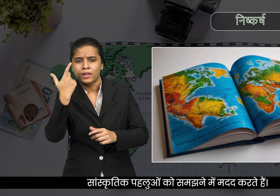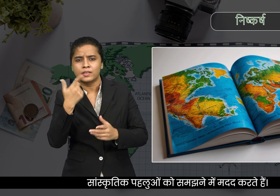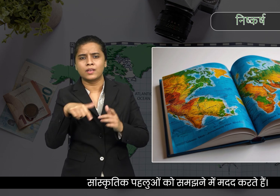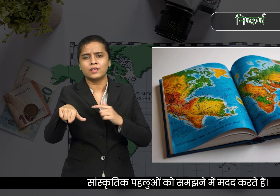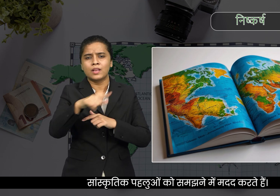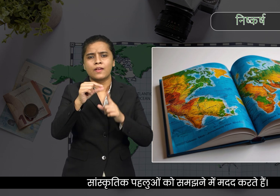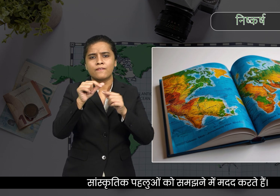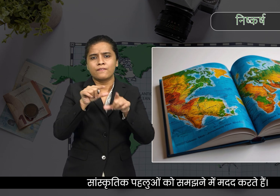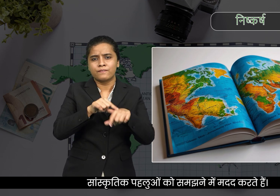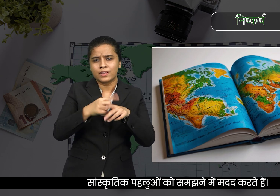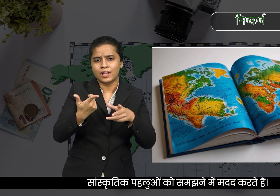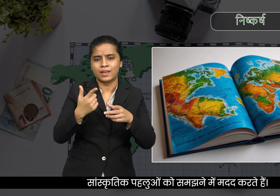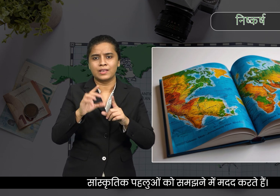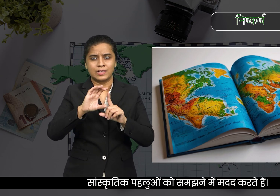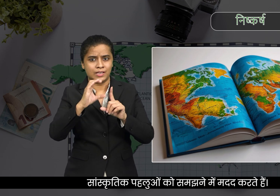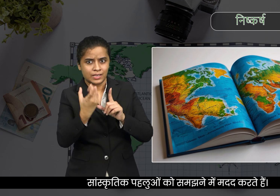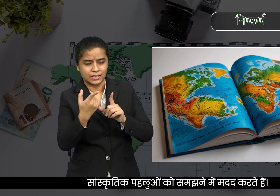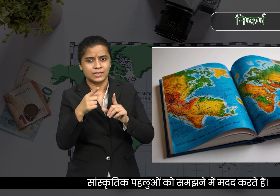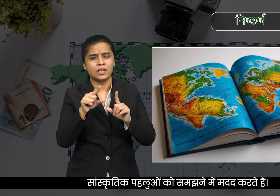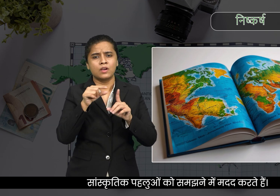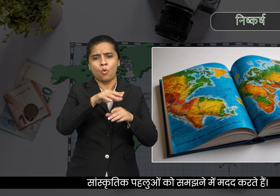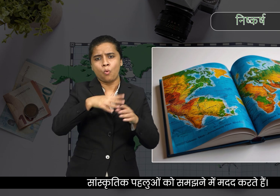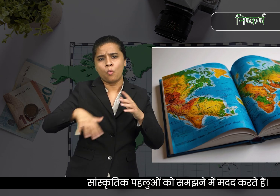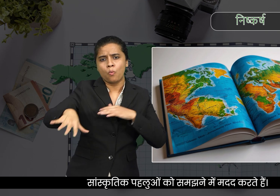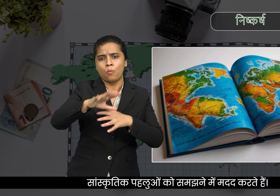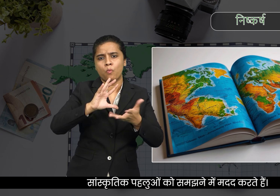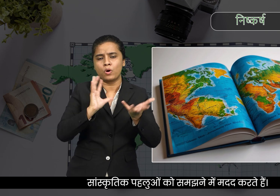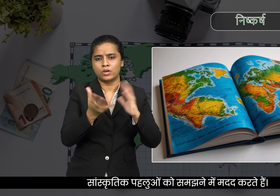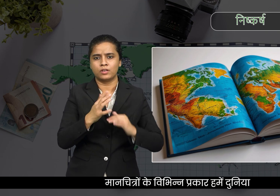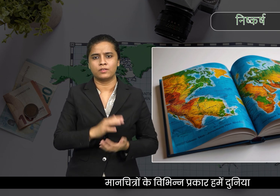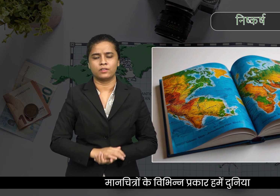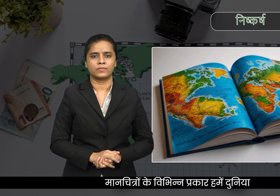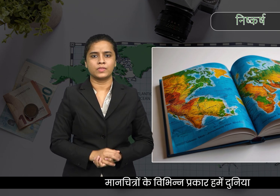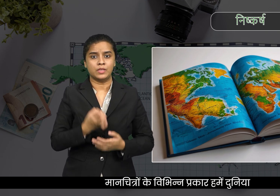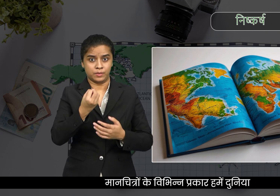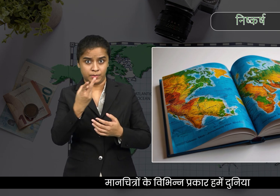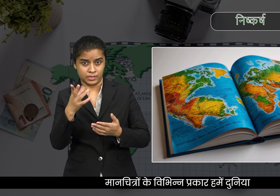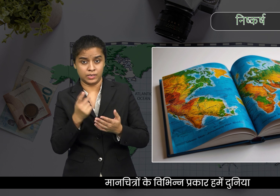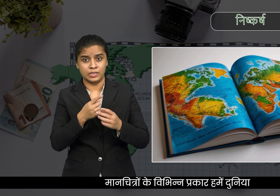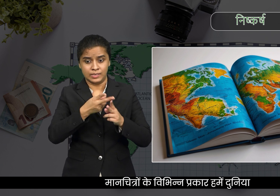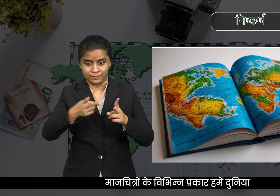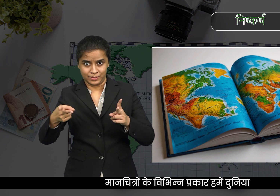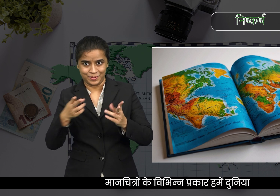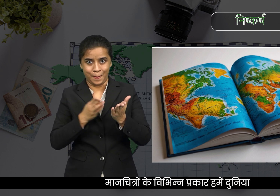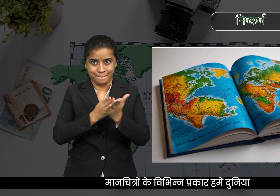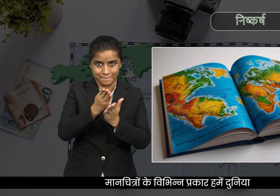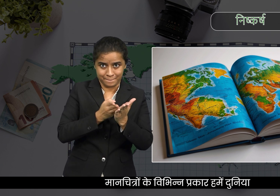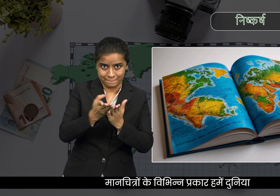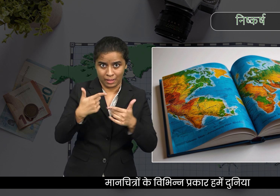और सांस्कृतिक पहलुओं को समझने में मदद करते हैं। मानचित्रों के विभिन्न प्रकार हमें दुनिया